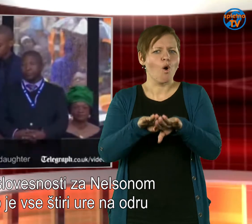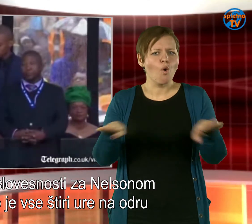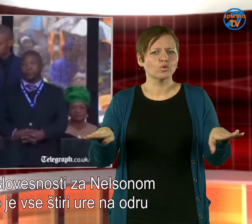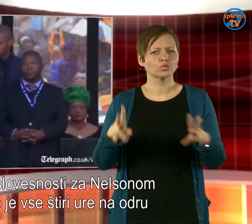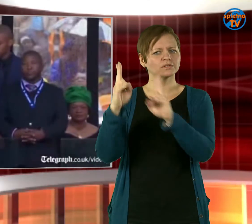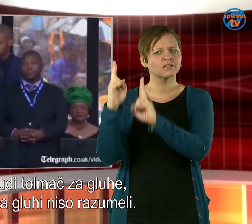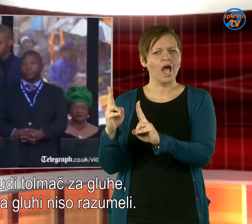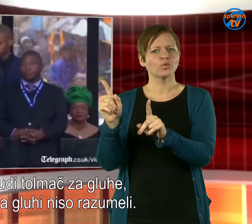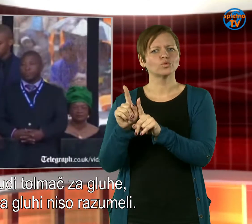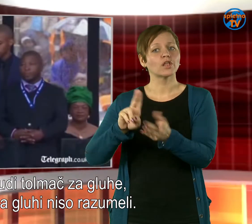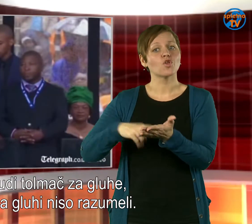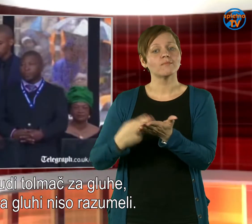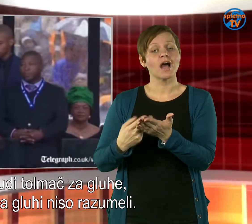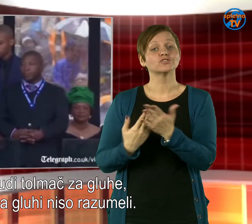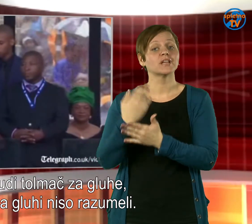niso razumeli.